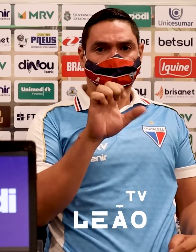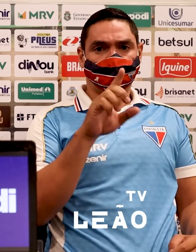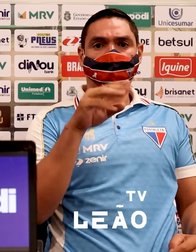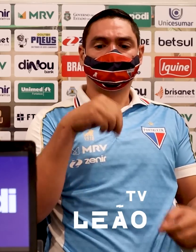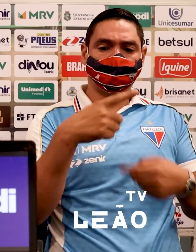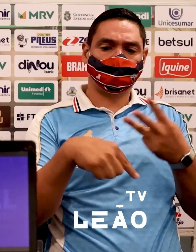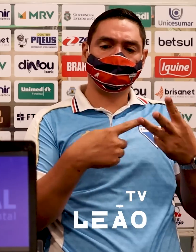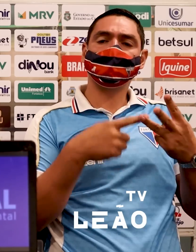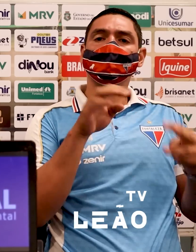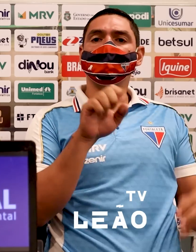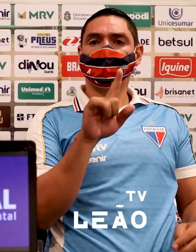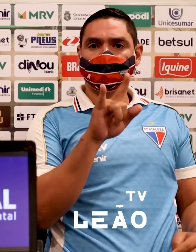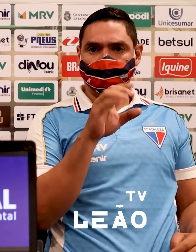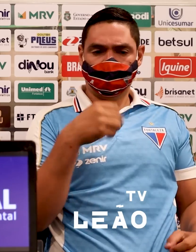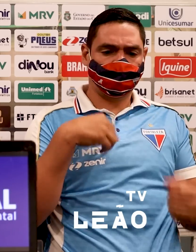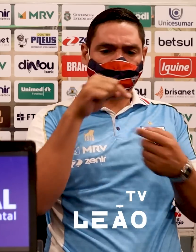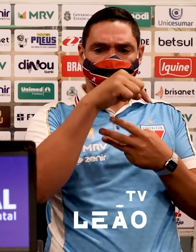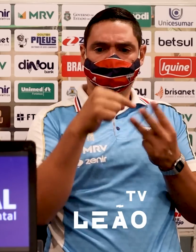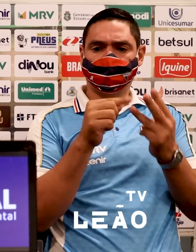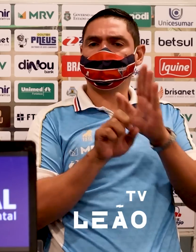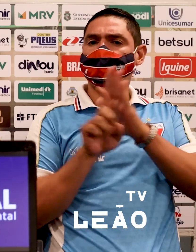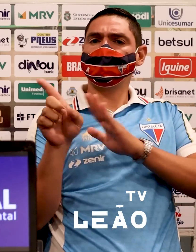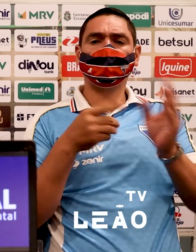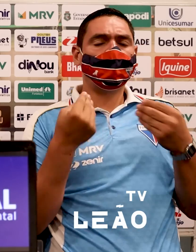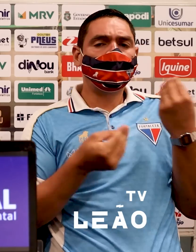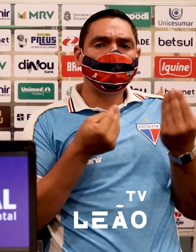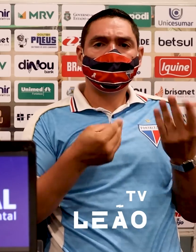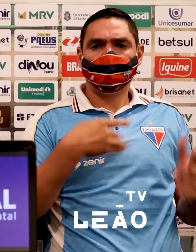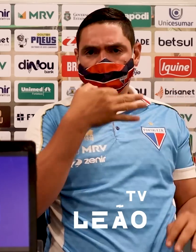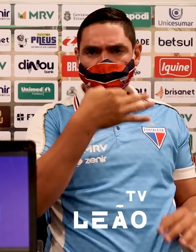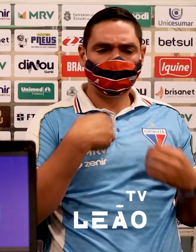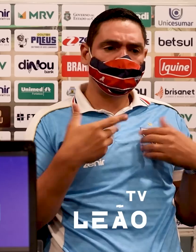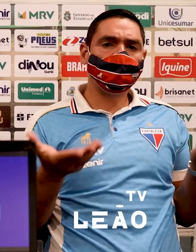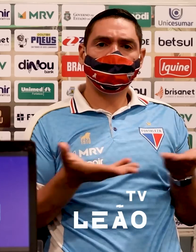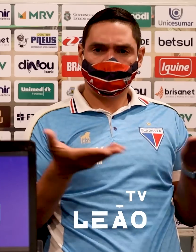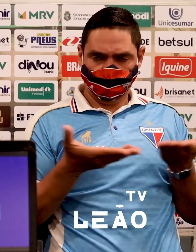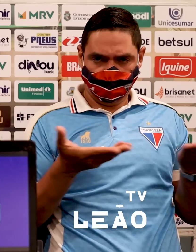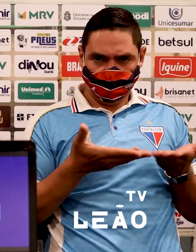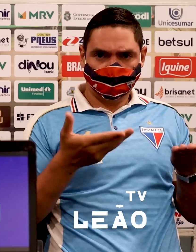Rodrigues, da Pitagoria AM. Eles pedem a sua análise do jogo,